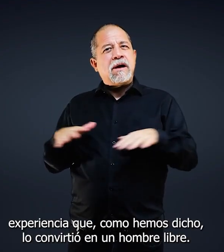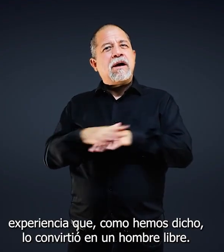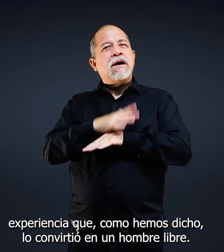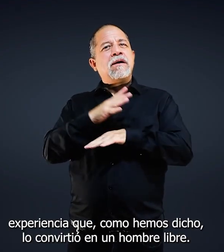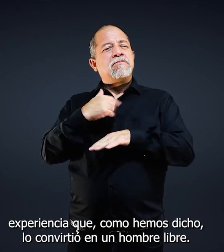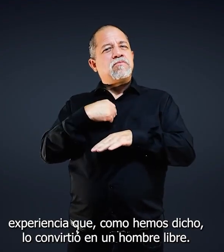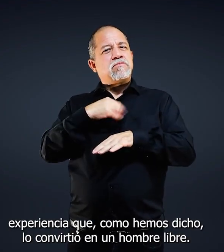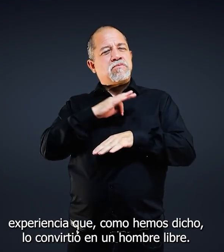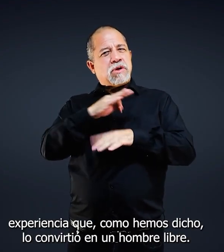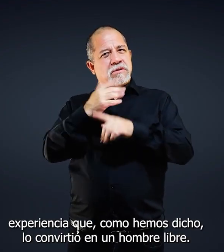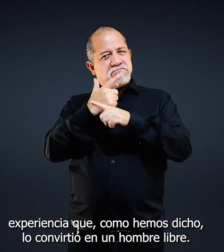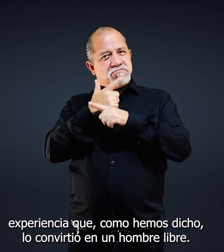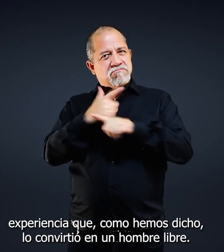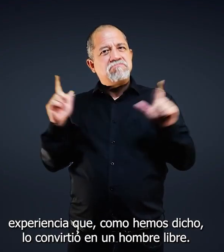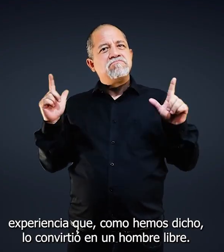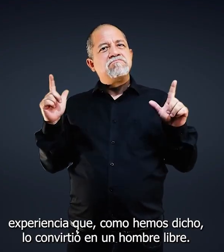dicho, lo convirtió en un hombre libre.